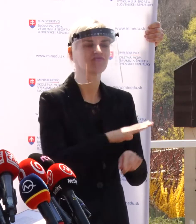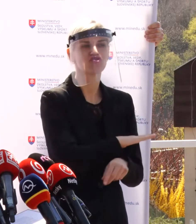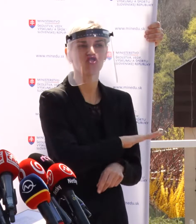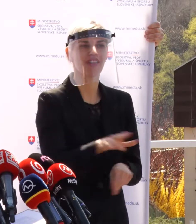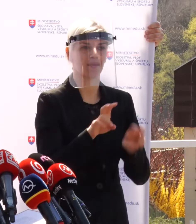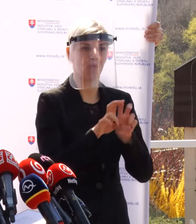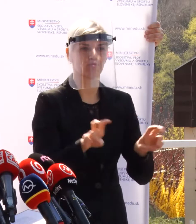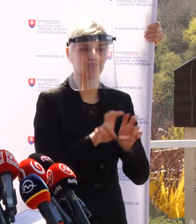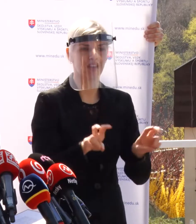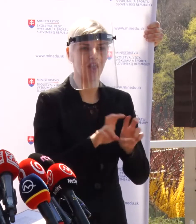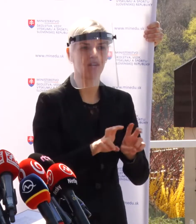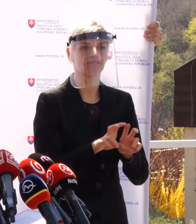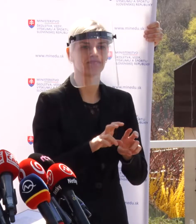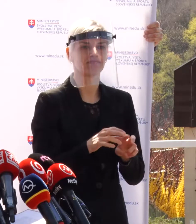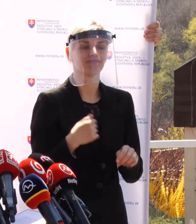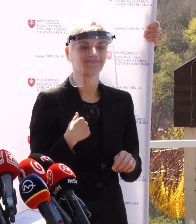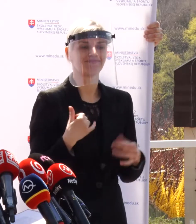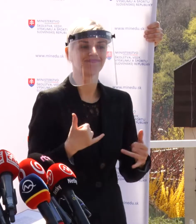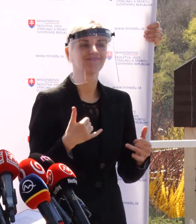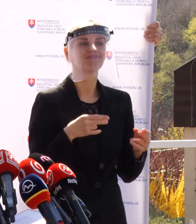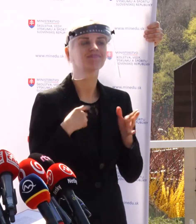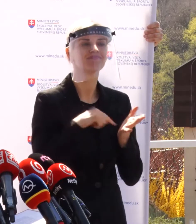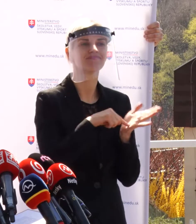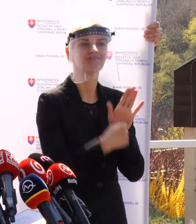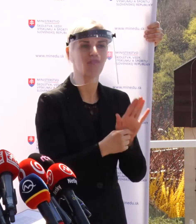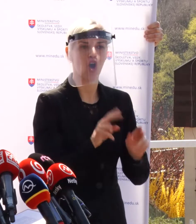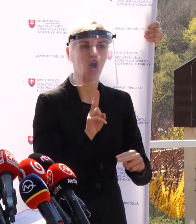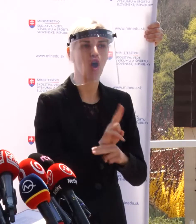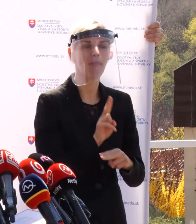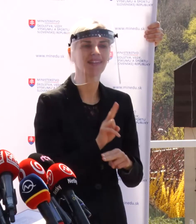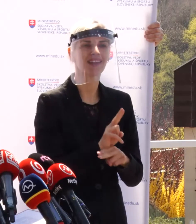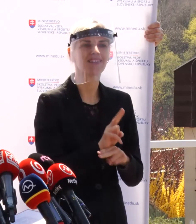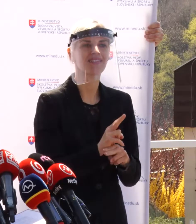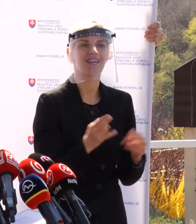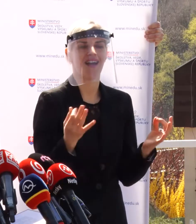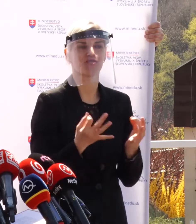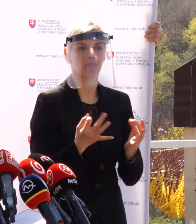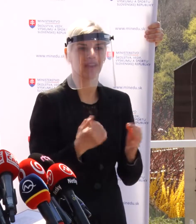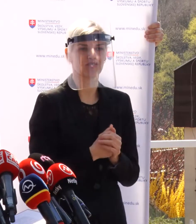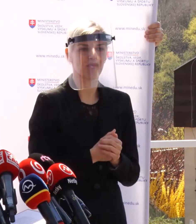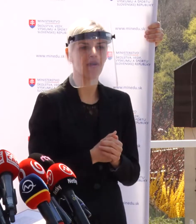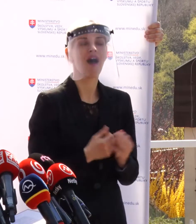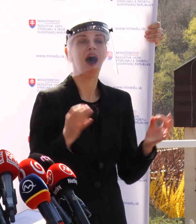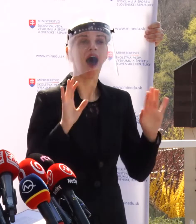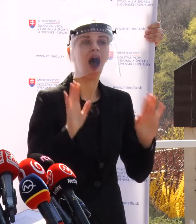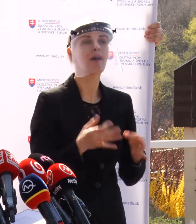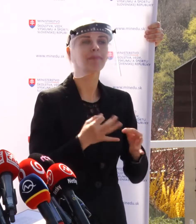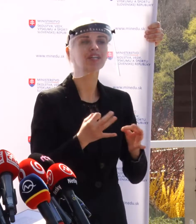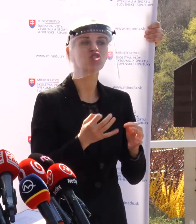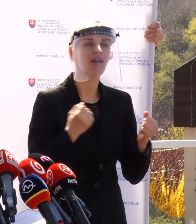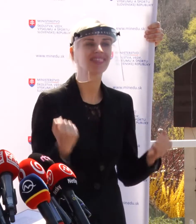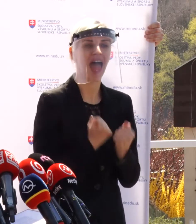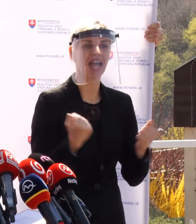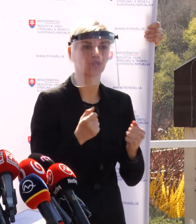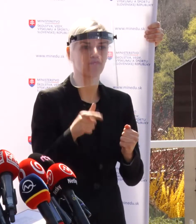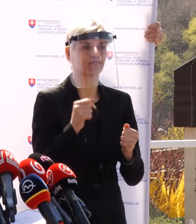že cestou, ktorou prezentujeme tieto opatrenia, je kvôli tomu, aby sa dostali čo najrýchlejšie k verejnosti, ale samozrejme,